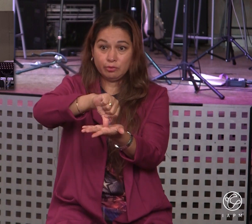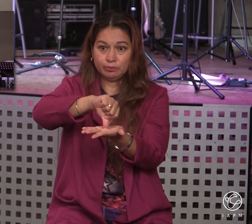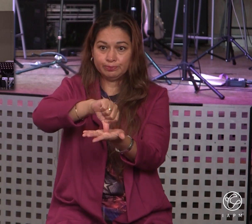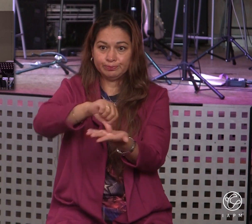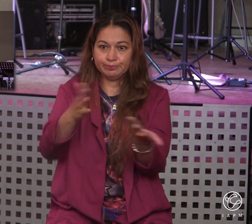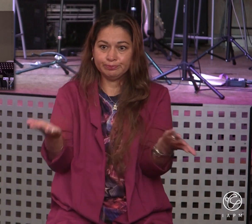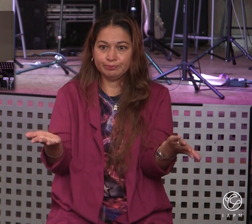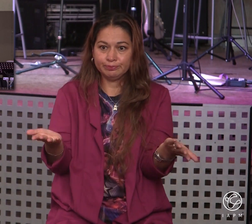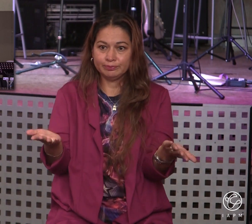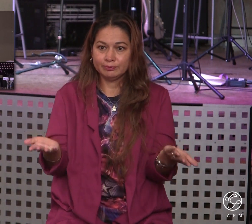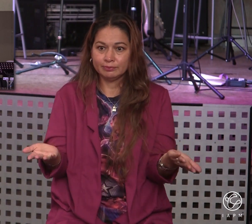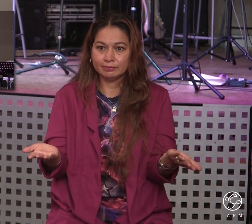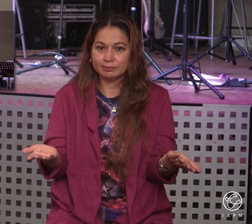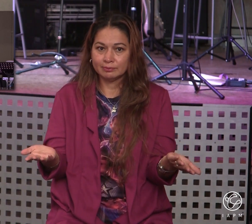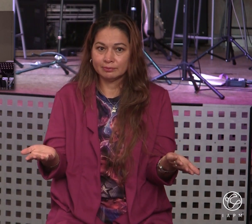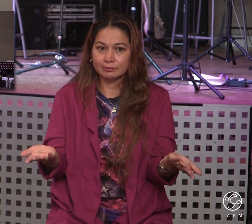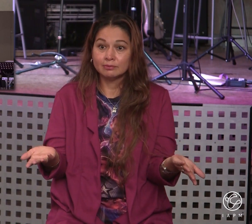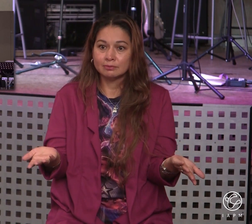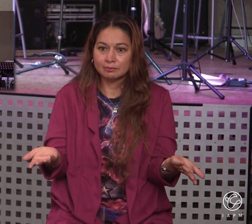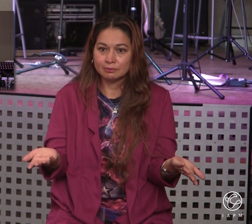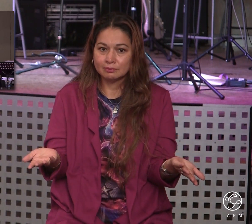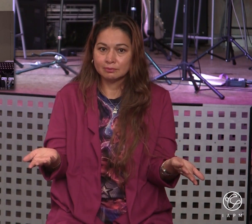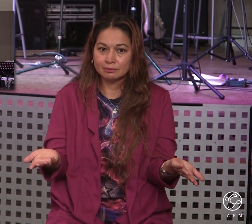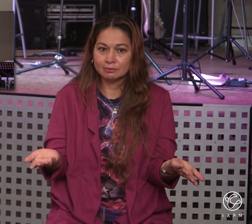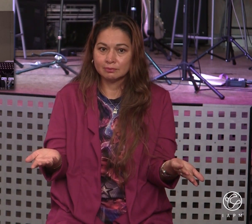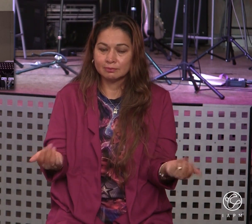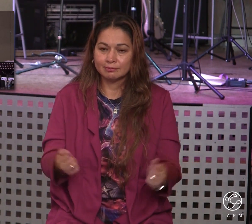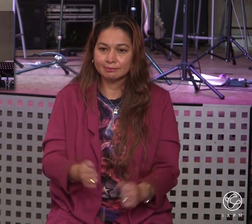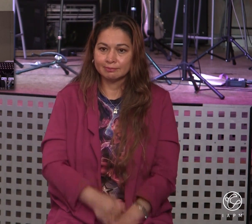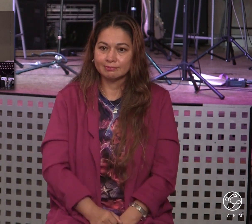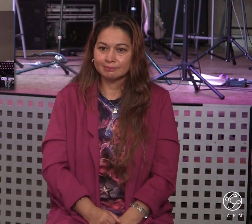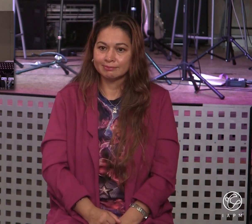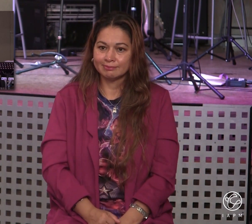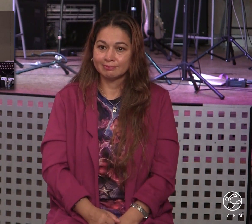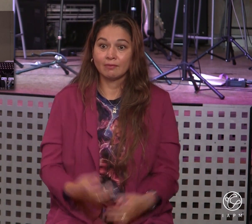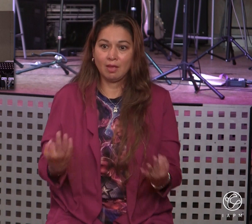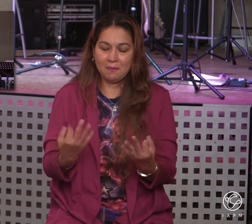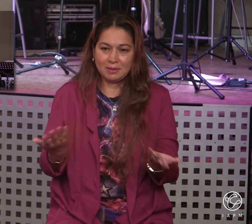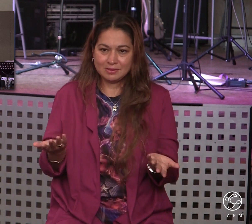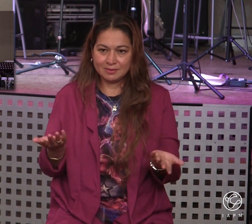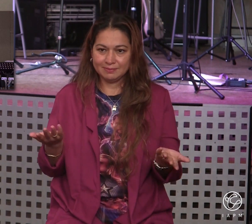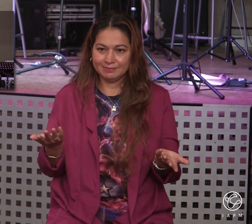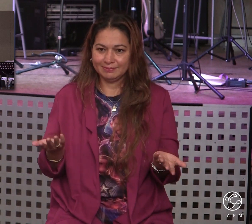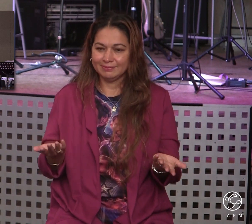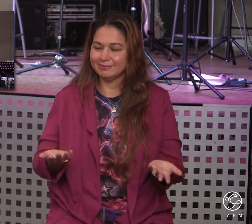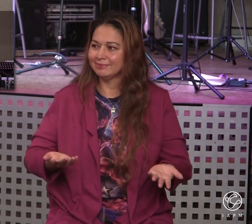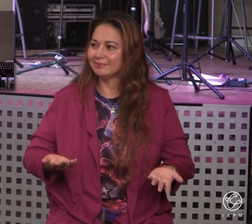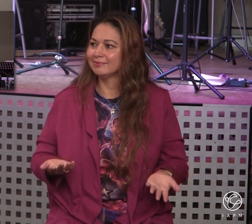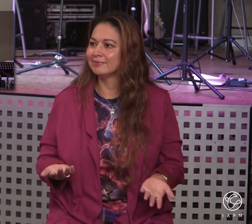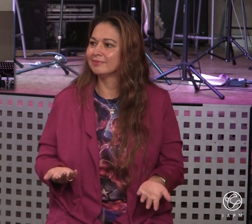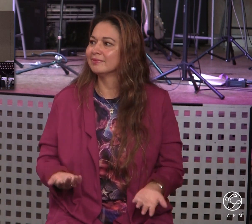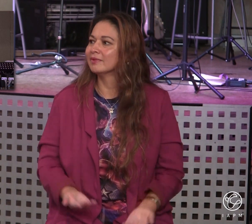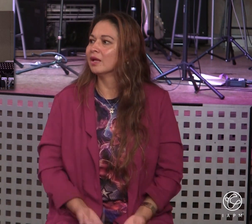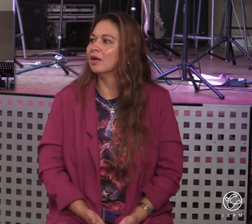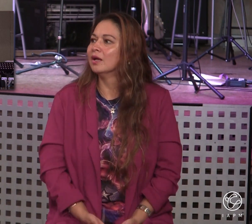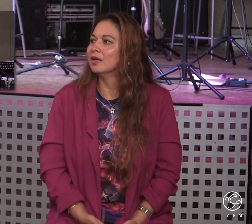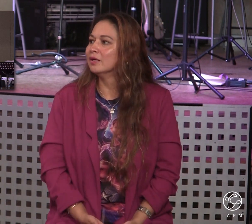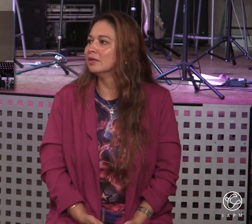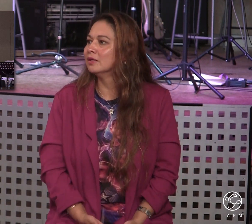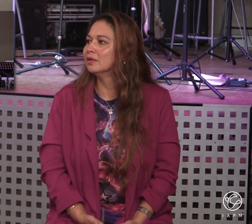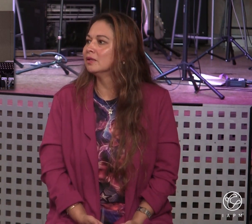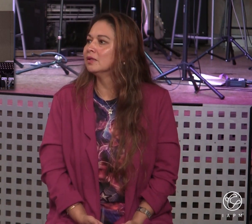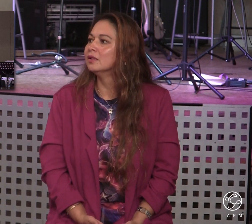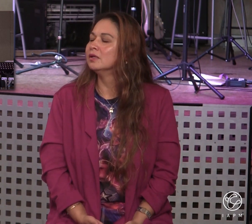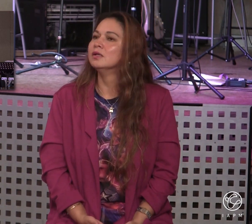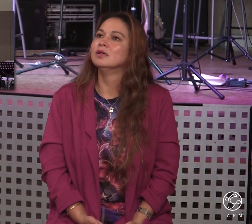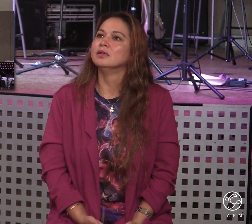A la mitad. ¿Sabes qué indica eso? Hay una expresión, no